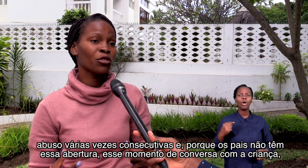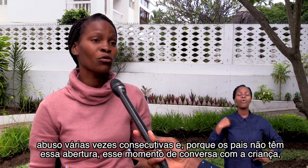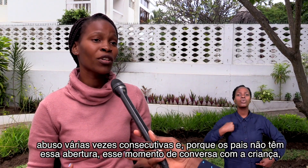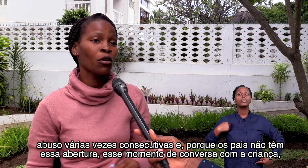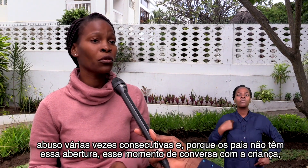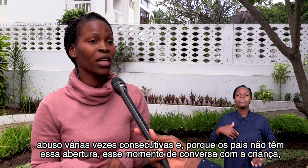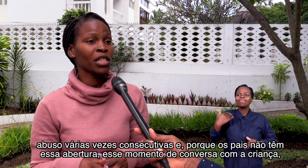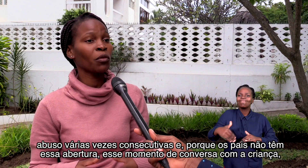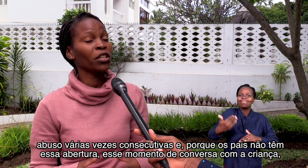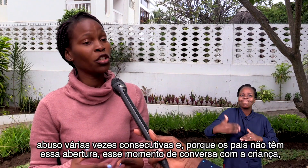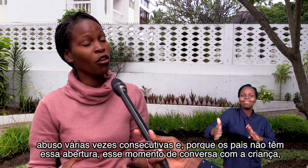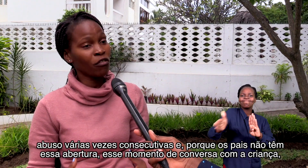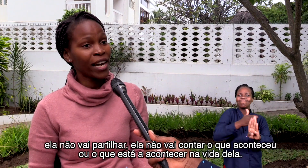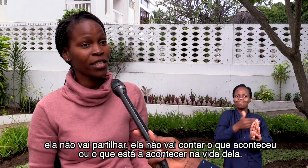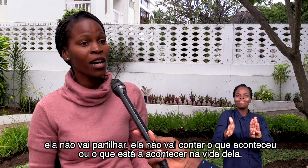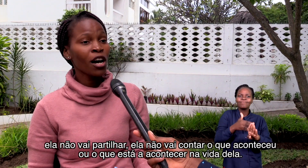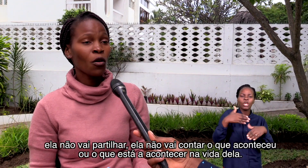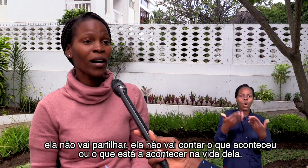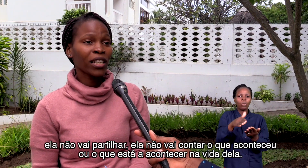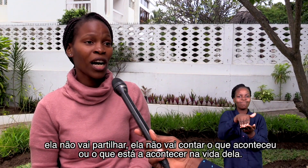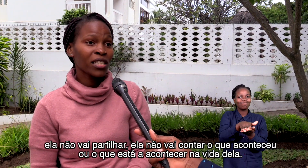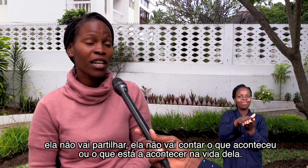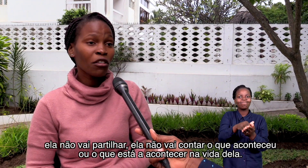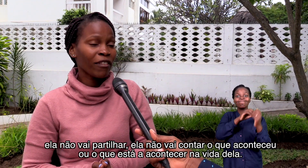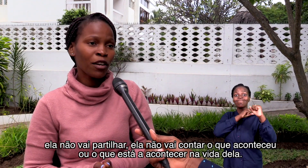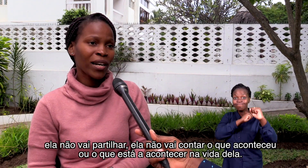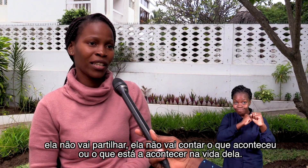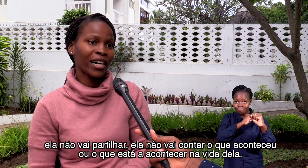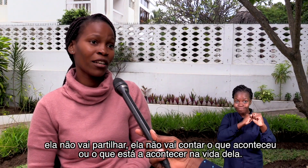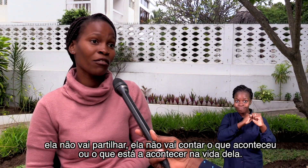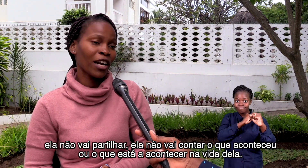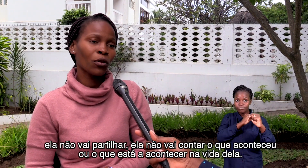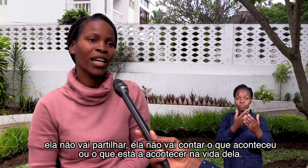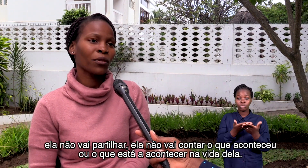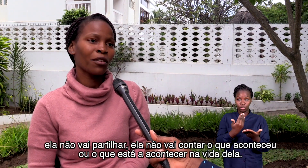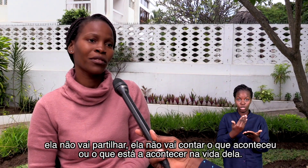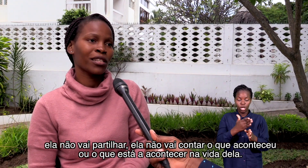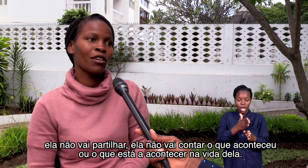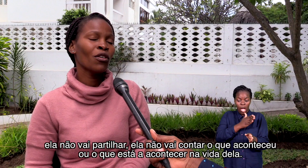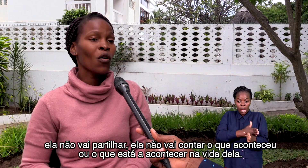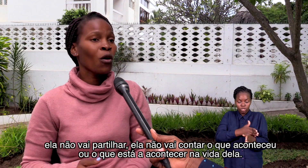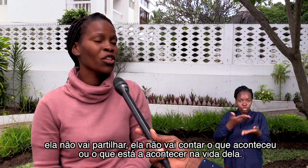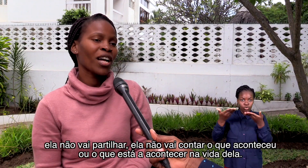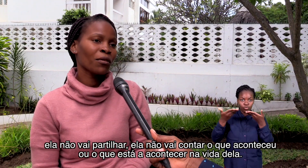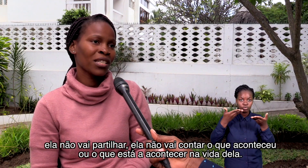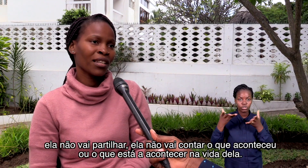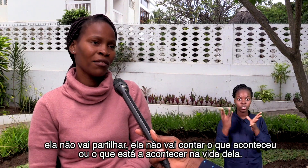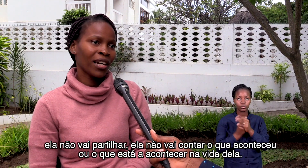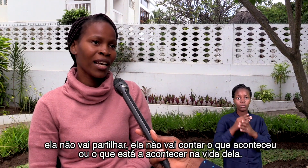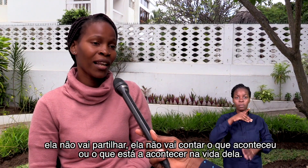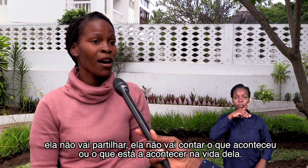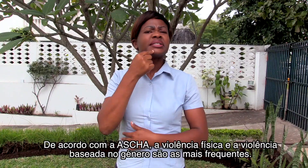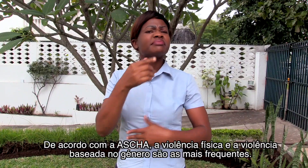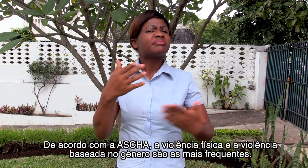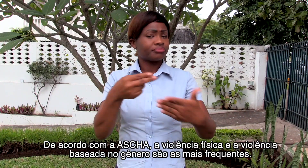essa abertura ou não têm esse momento de conversa com a criança, ela não vai partilhar, ela não vai contar o que aconteceu ou o que está acontecendo na